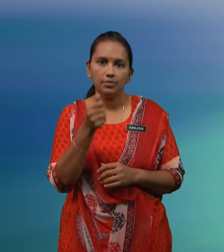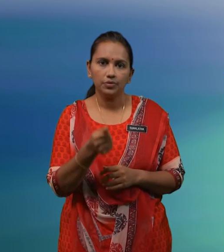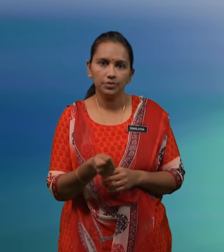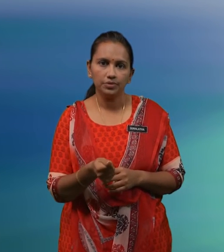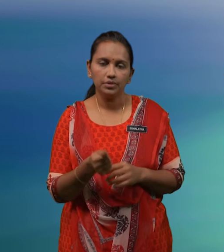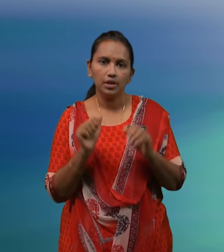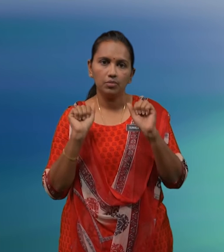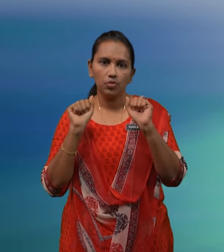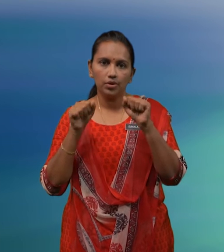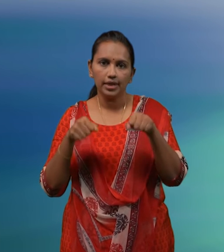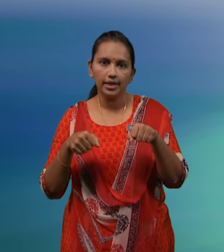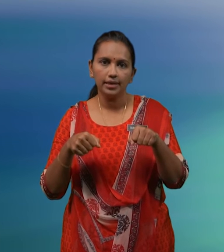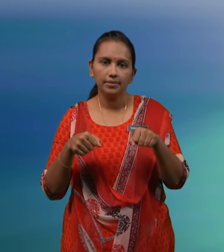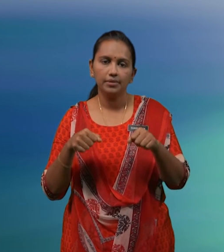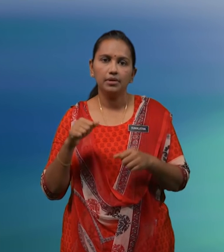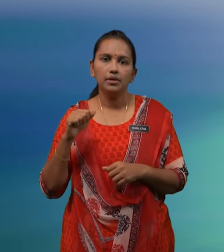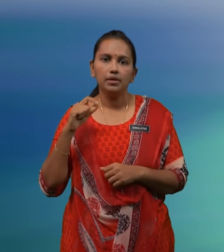Kamu boleh